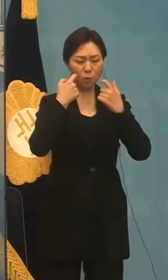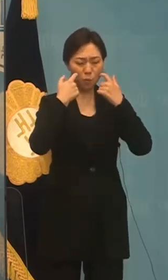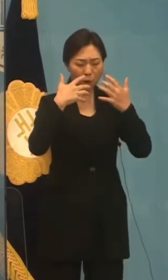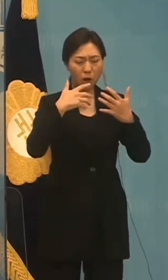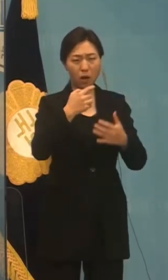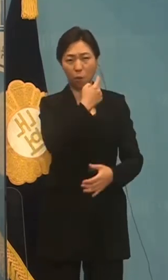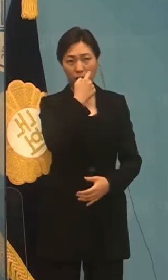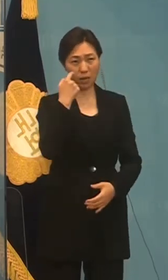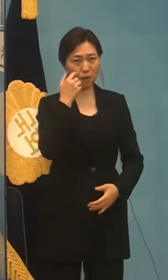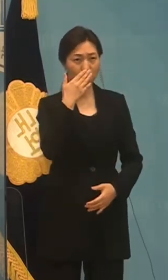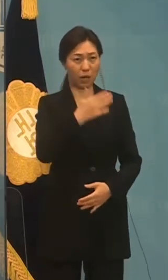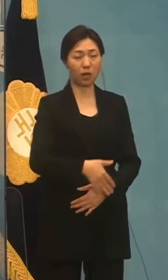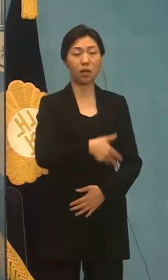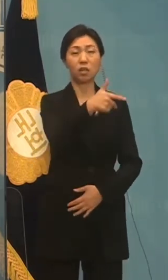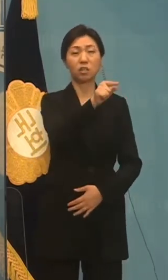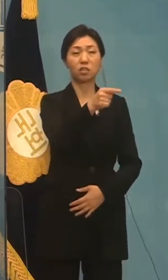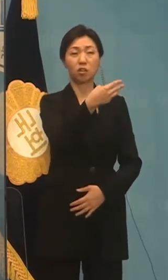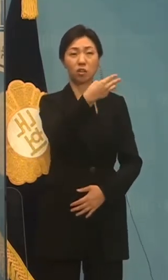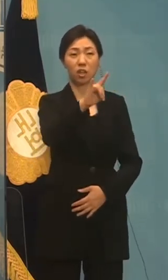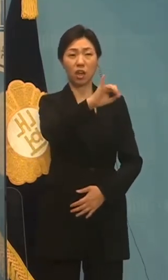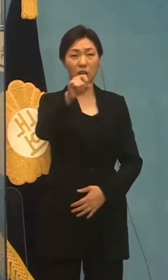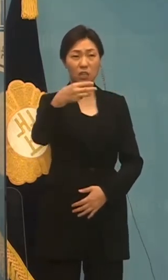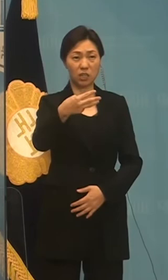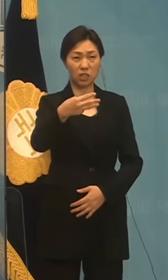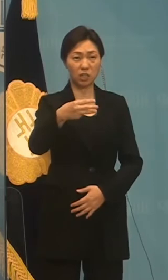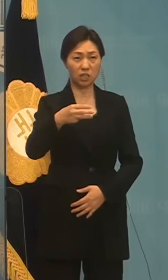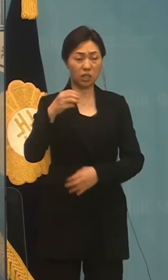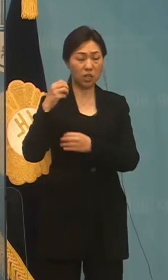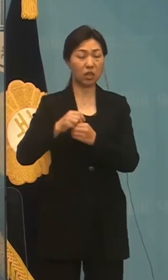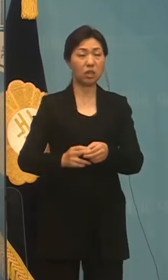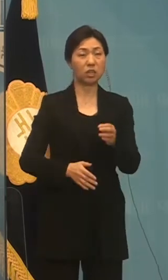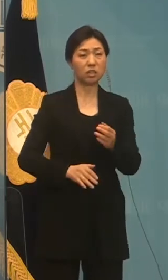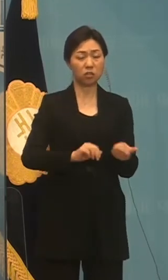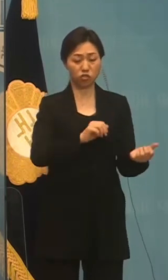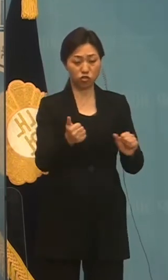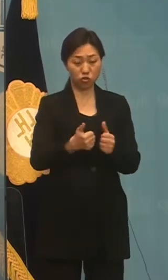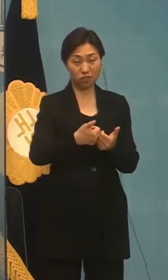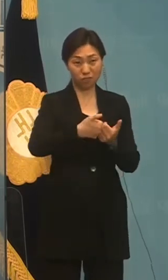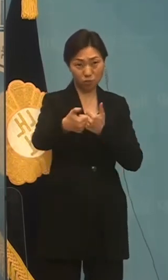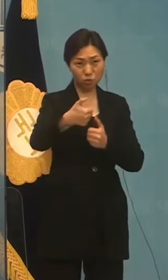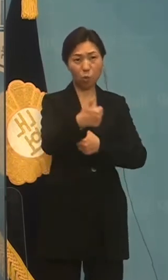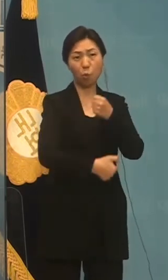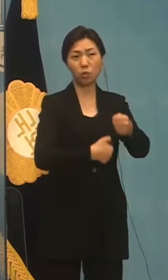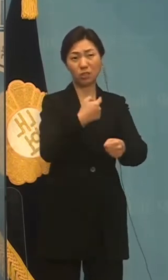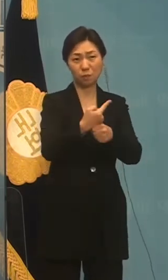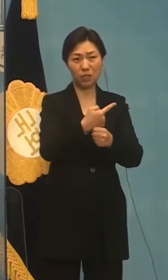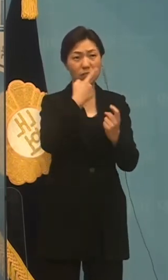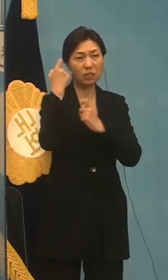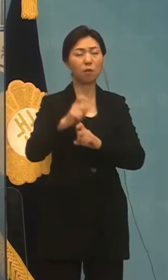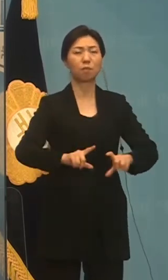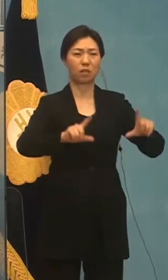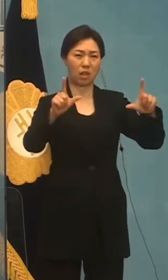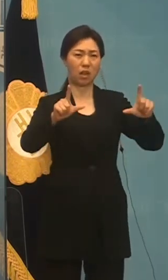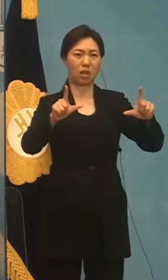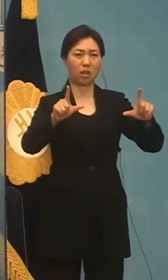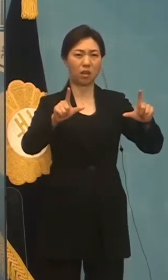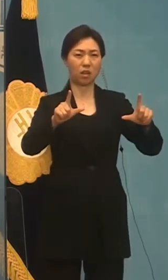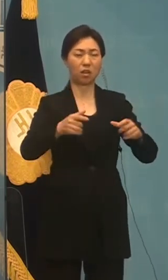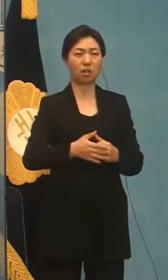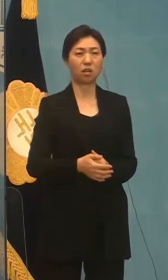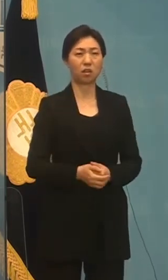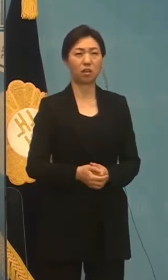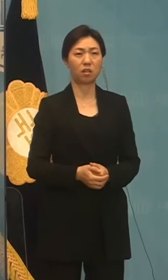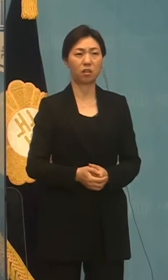심지어 전태일 열사 51주기를 맞은 대한민국 대선에서 노동이라는 단어는